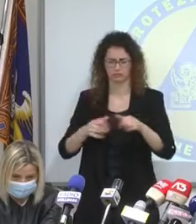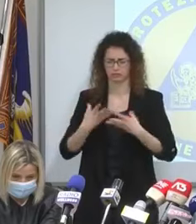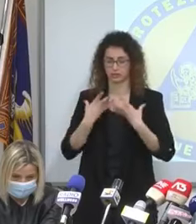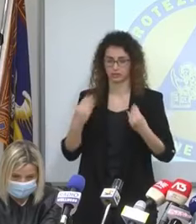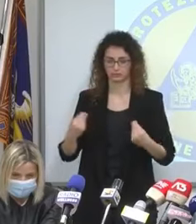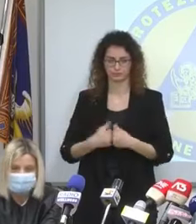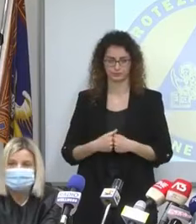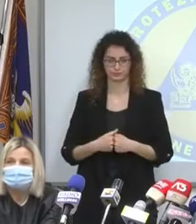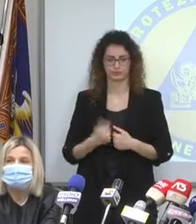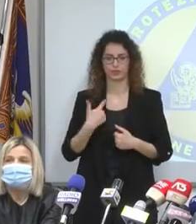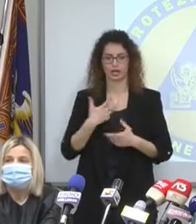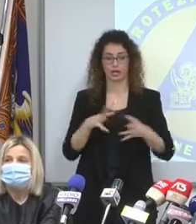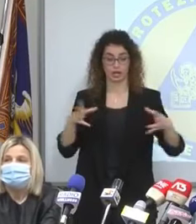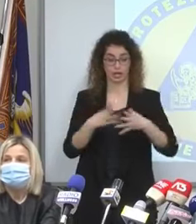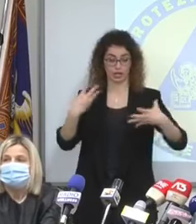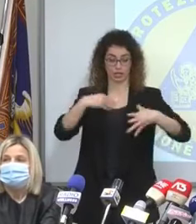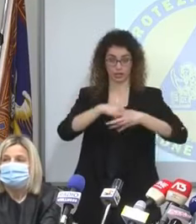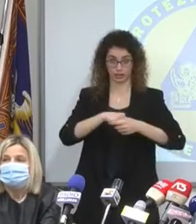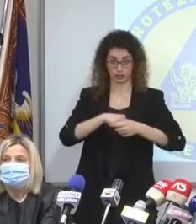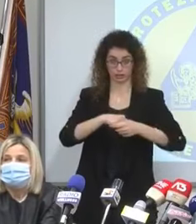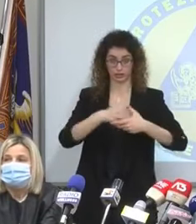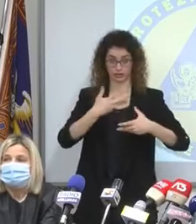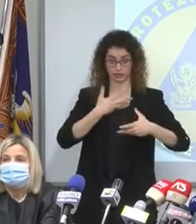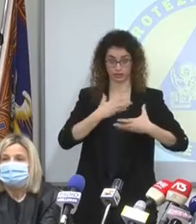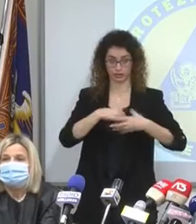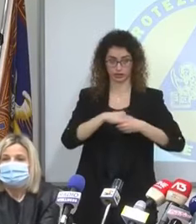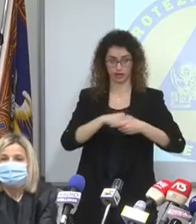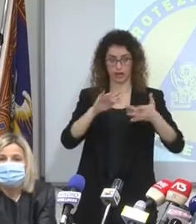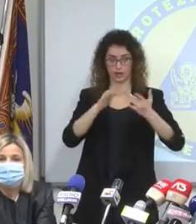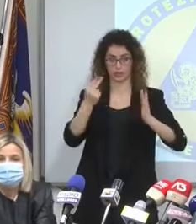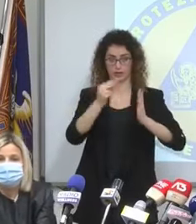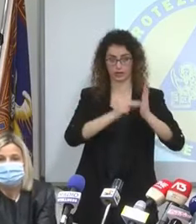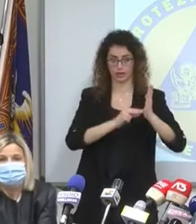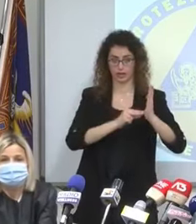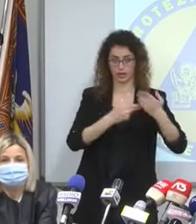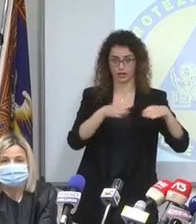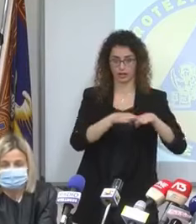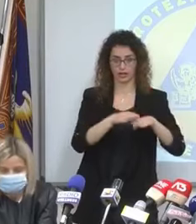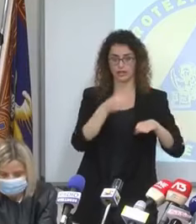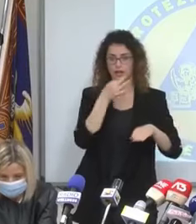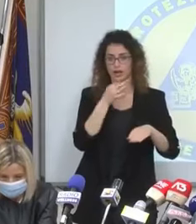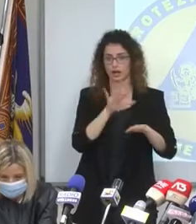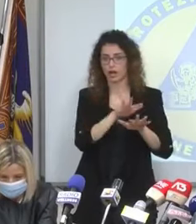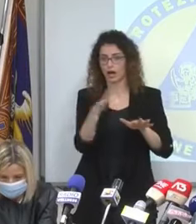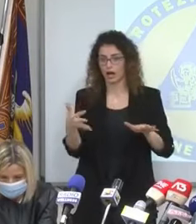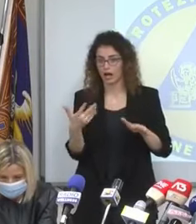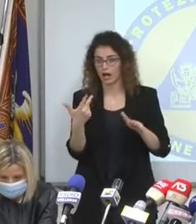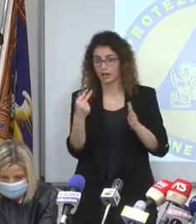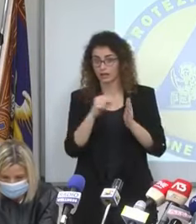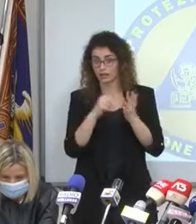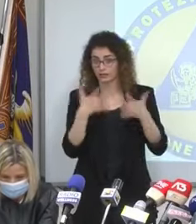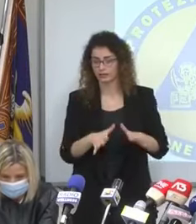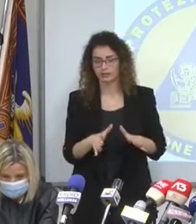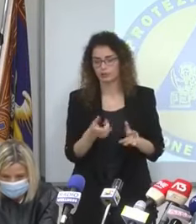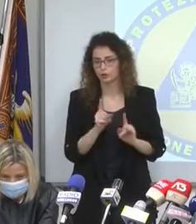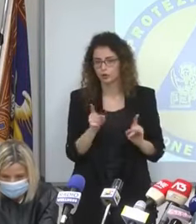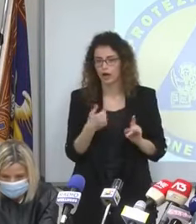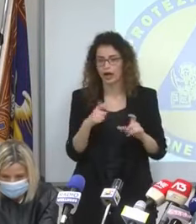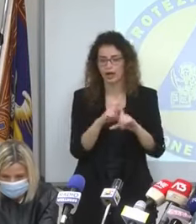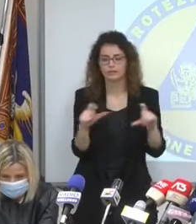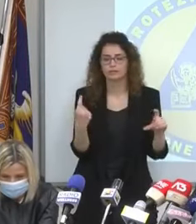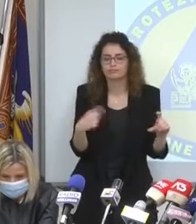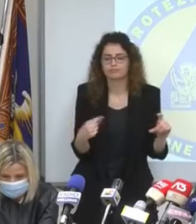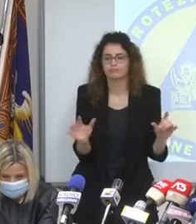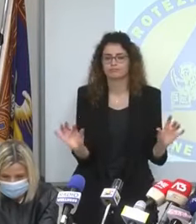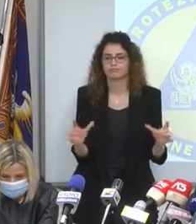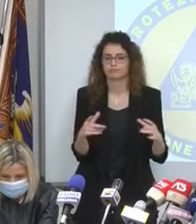uno e nella categoria vaccinale trova chiusa la prenotazione, vuol dire che qualcun altro ha prenotato, e cioè quelli sono i vaccini che abbiamo.